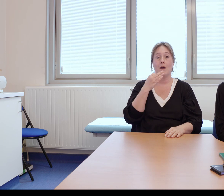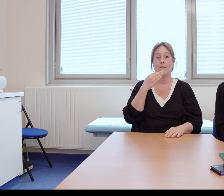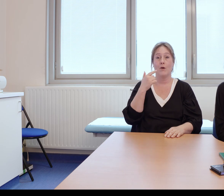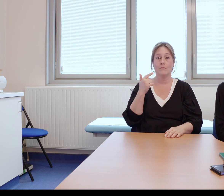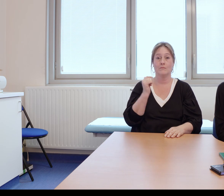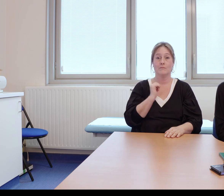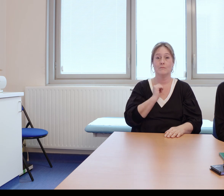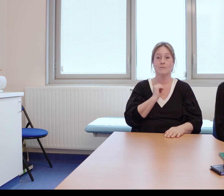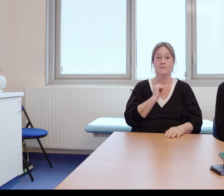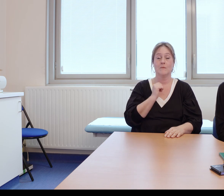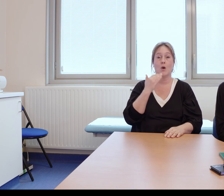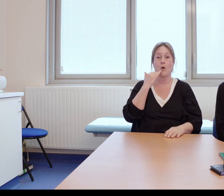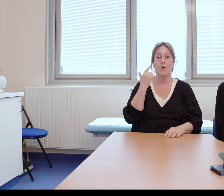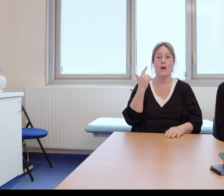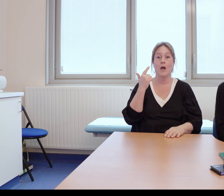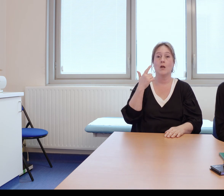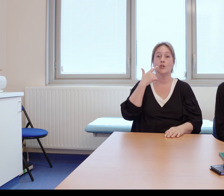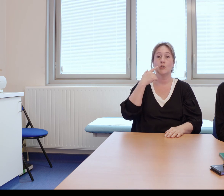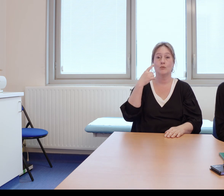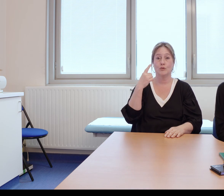Parfois, on la change